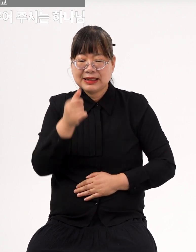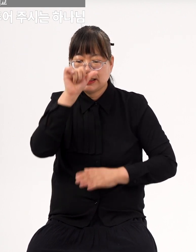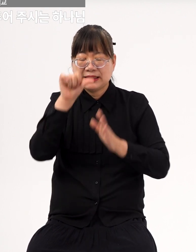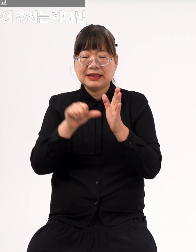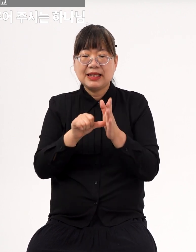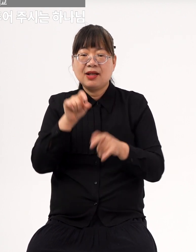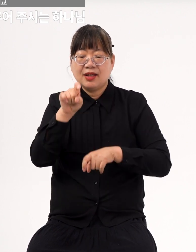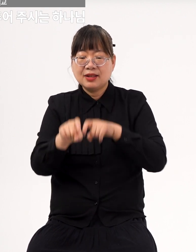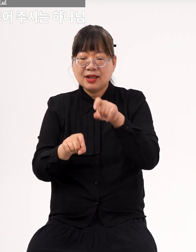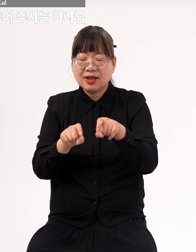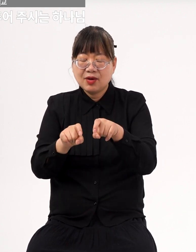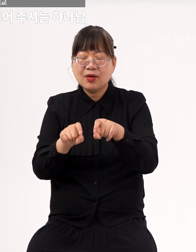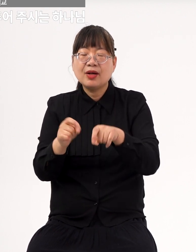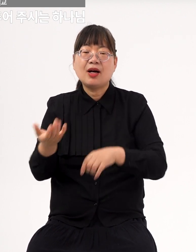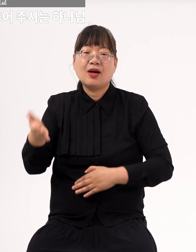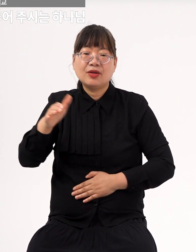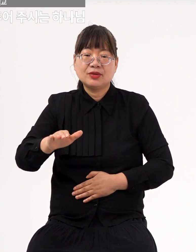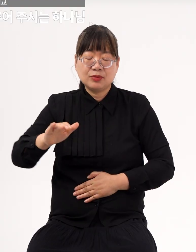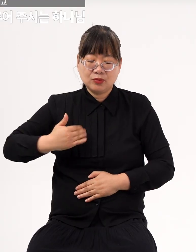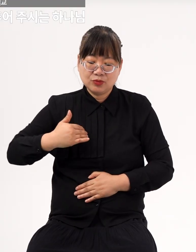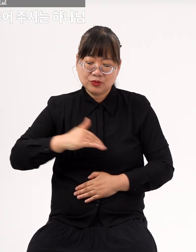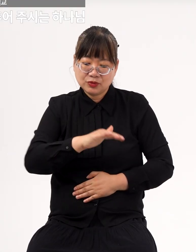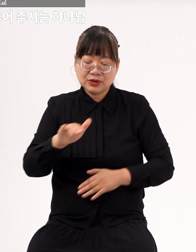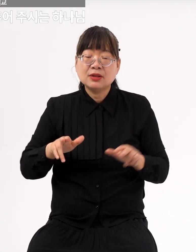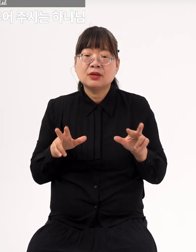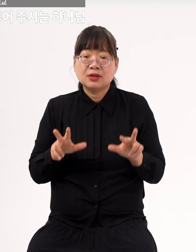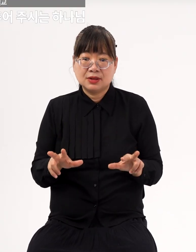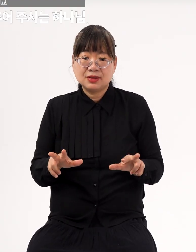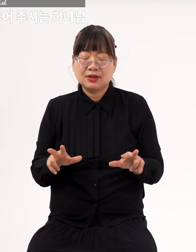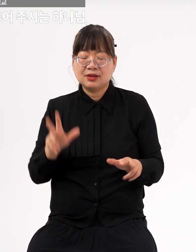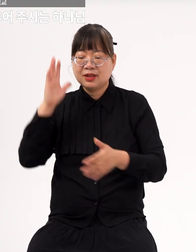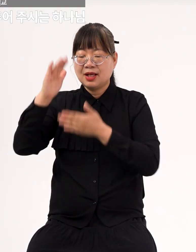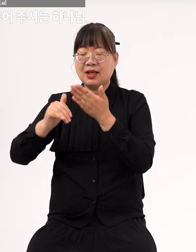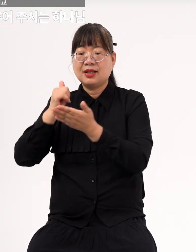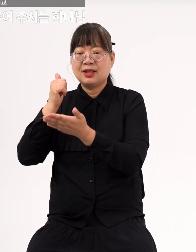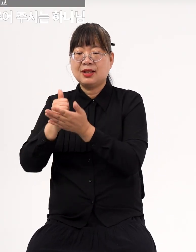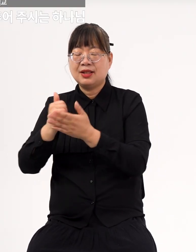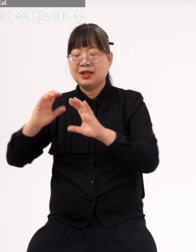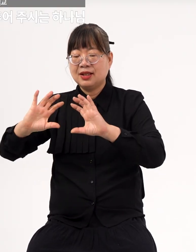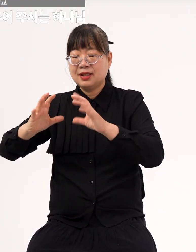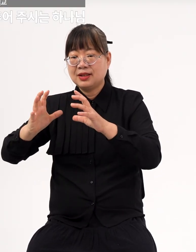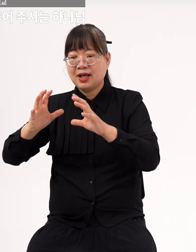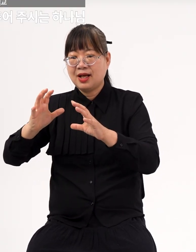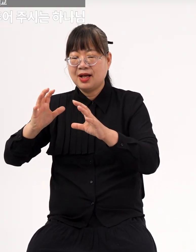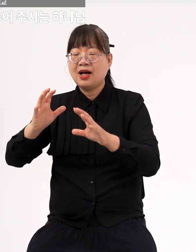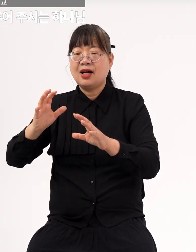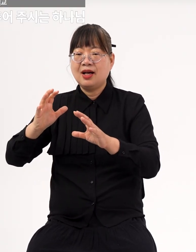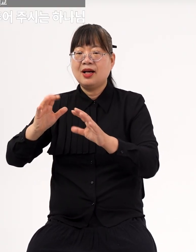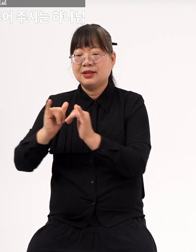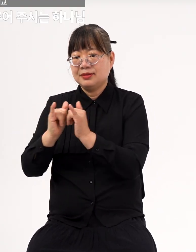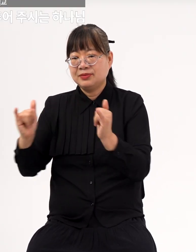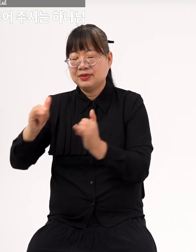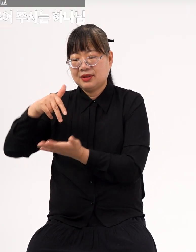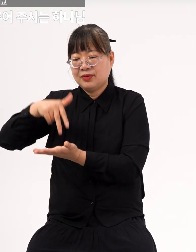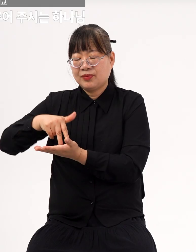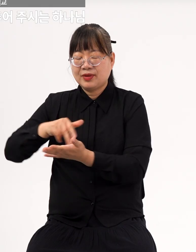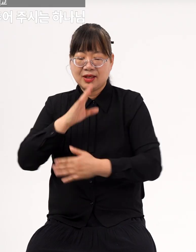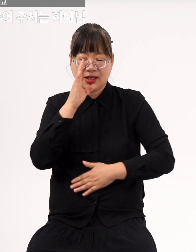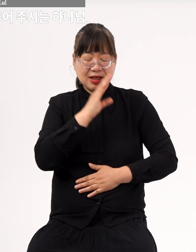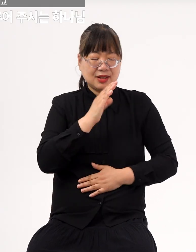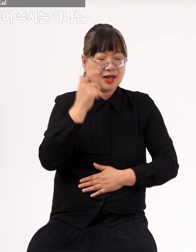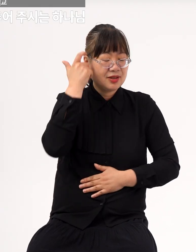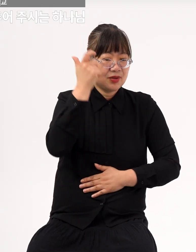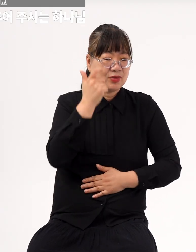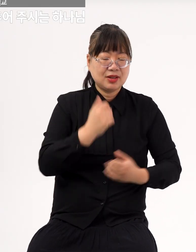인생의 걸음을 내딛더라도 우리는 지금 하나님의 나라의 일원으로서 악한